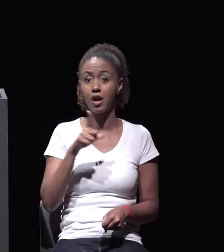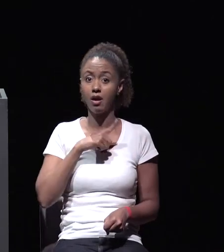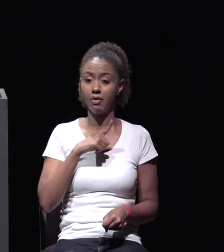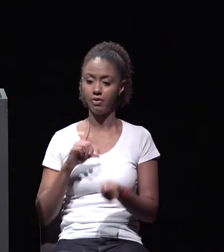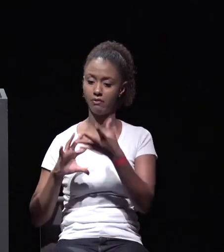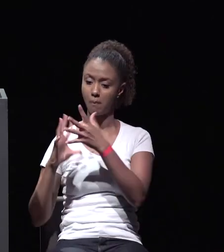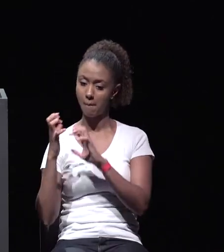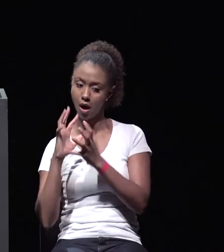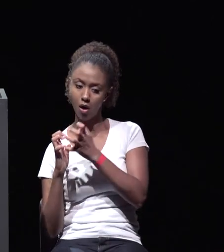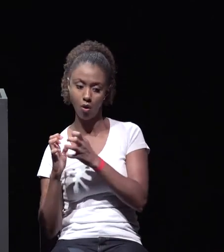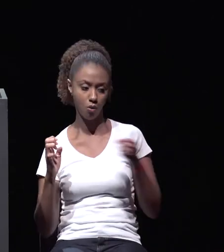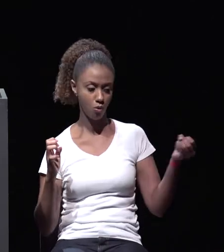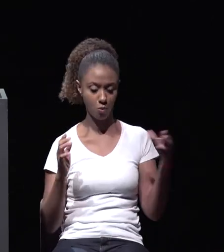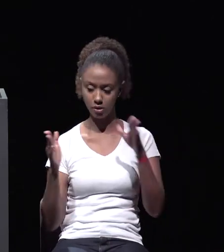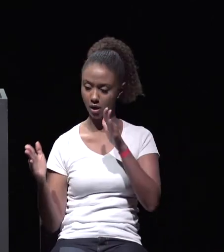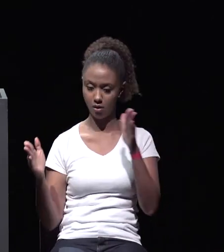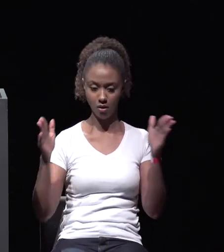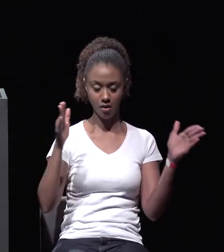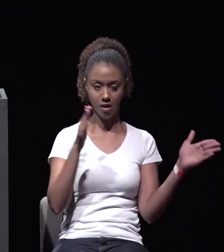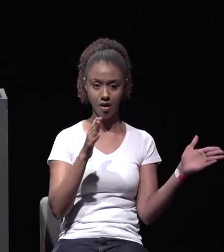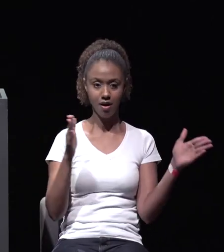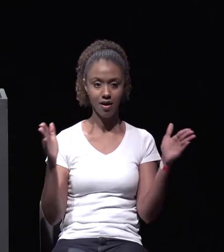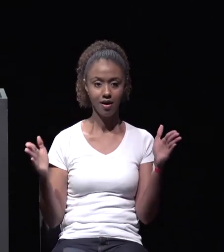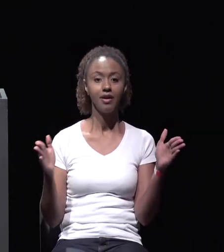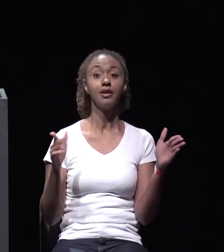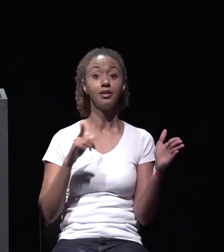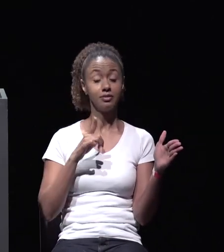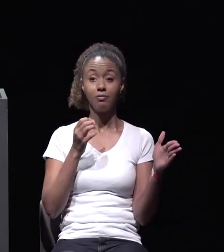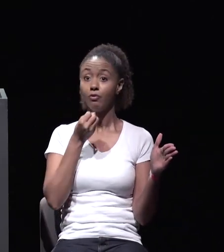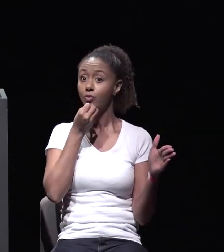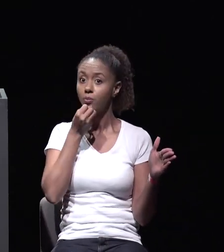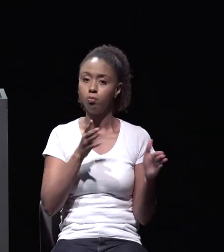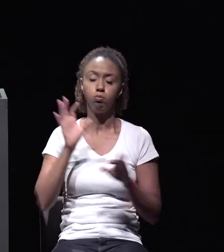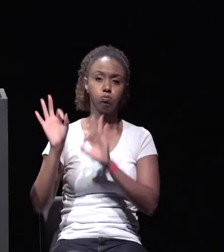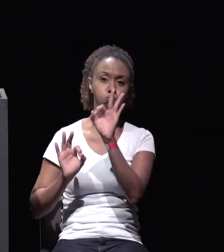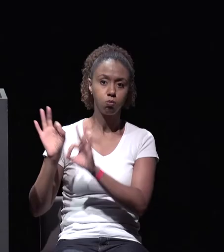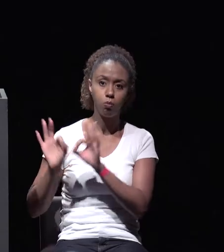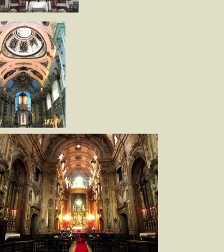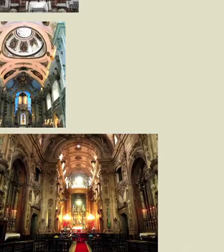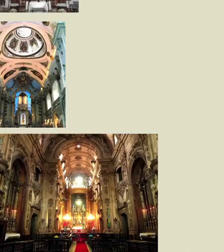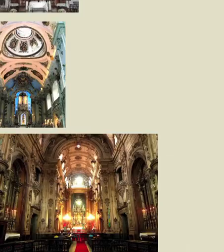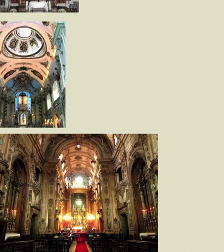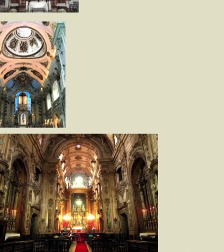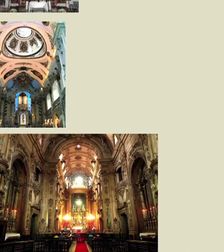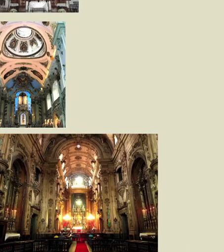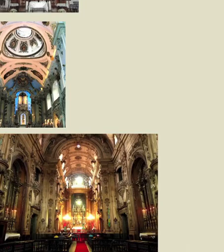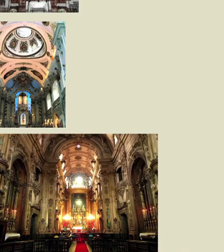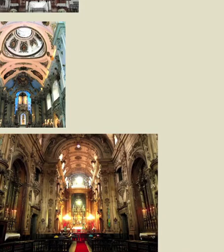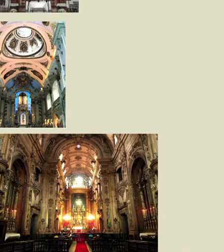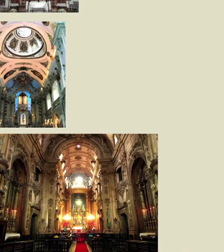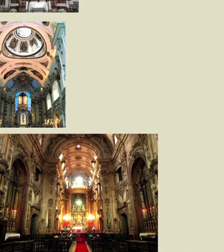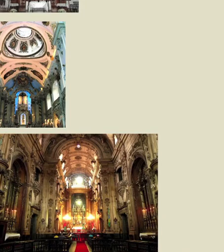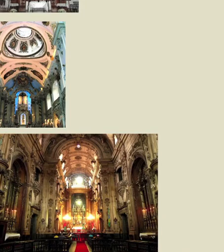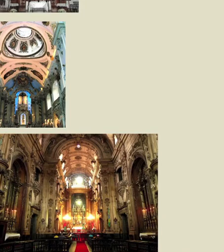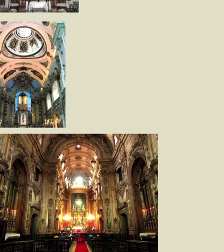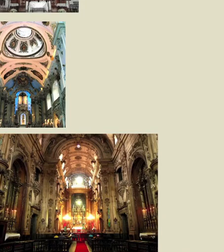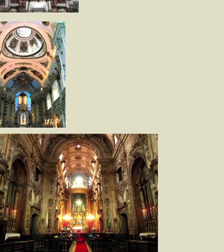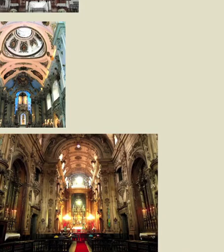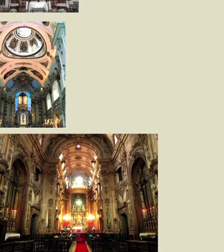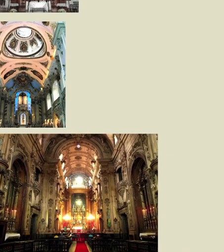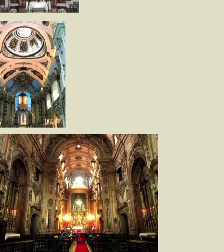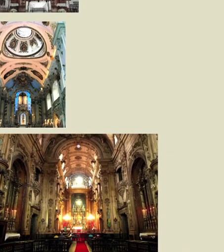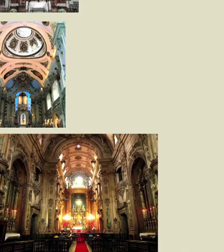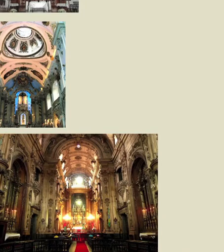barroco para nós ela continua a valer e ela foi um programa em um projeto oficial uma